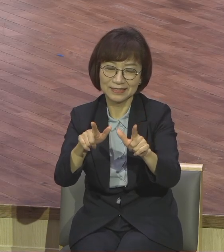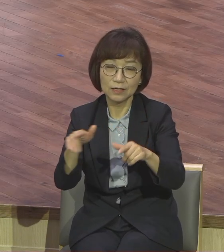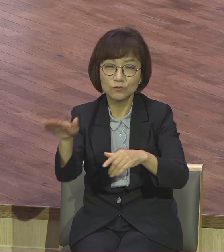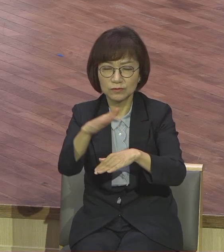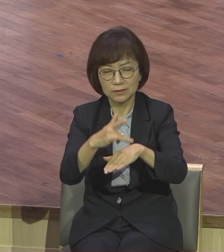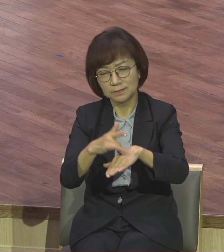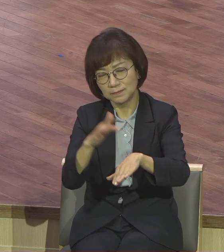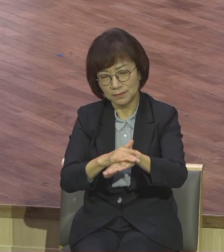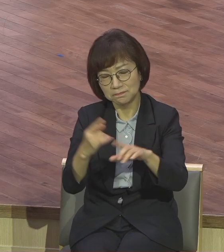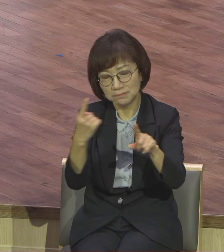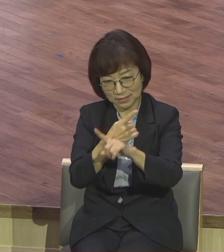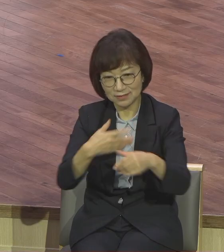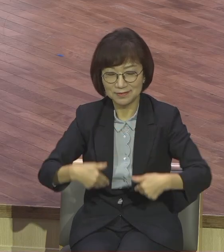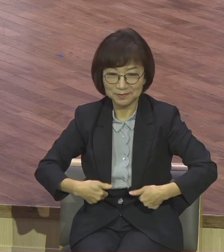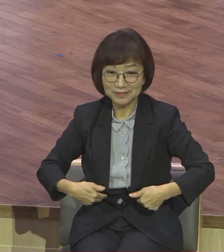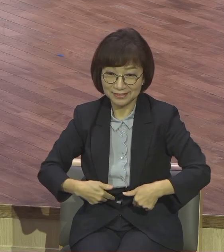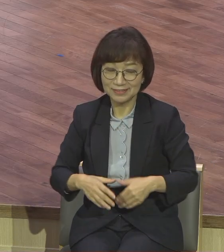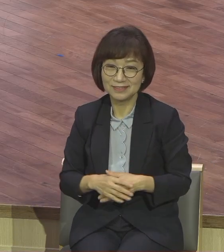바꾸는 게.